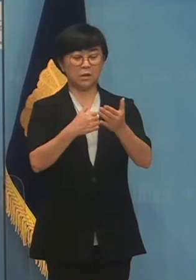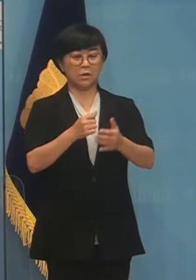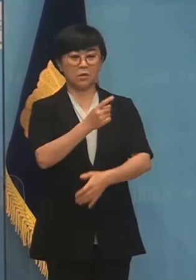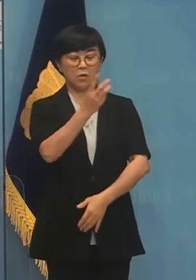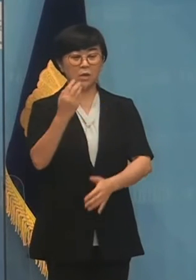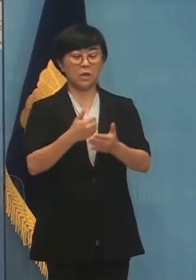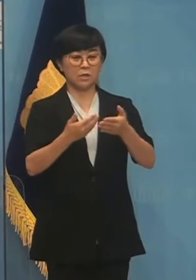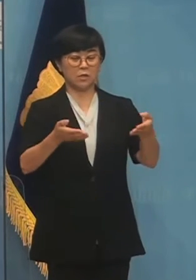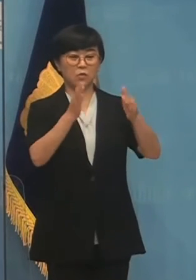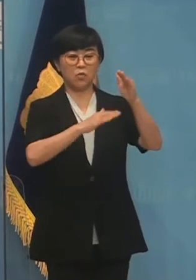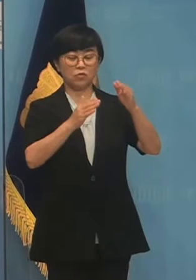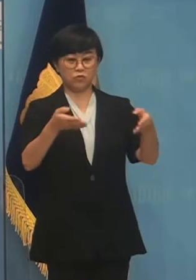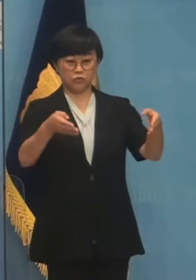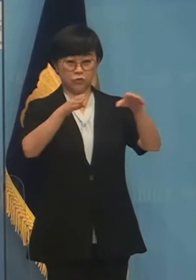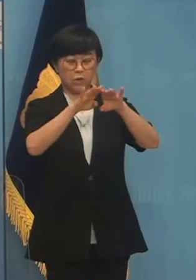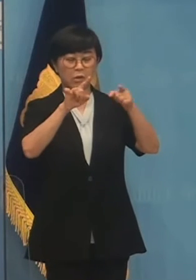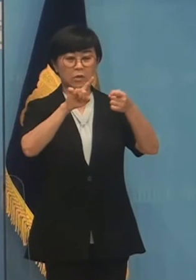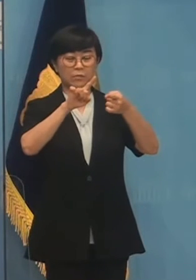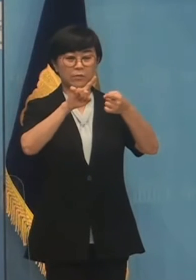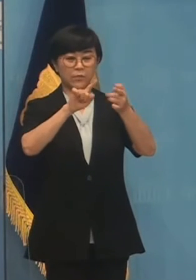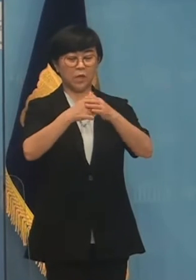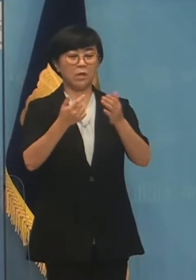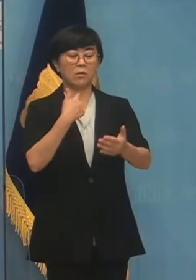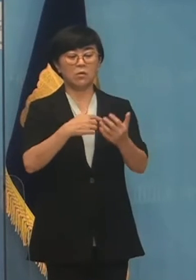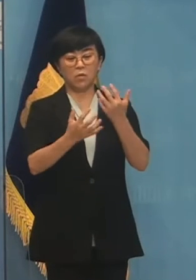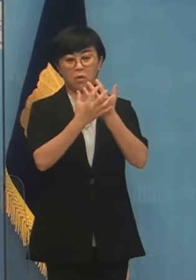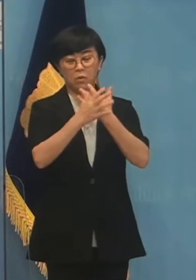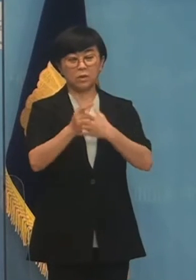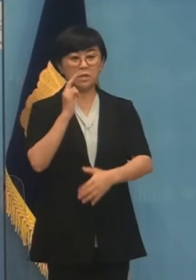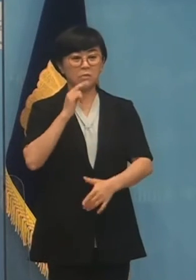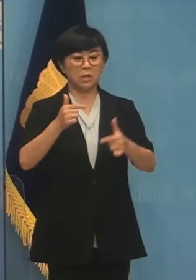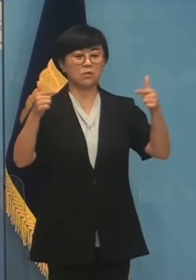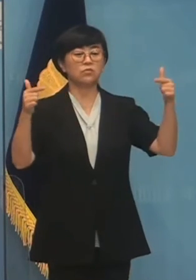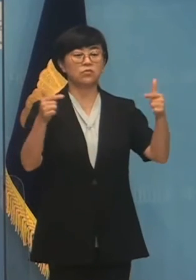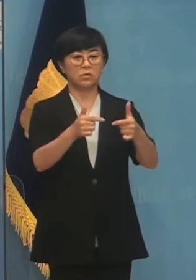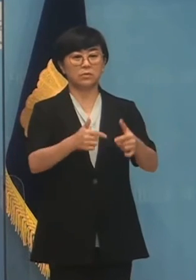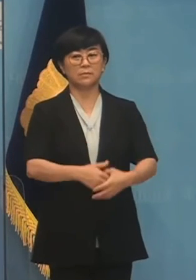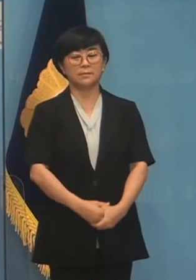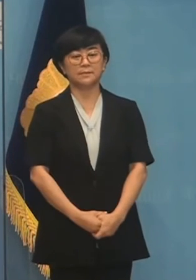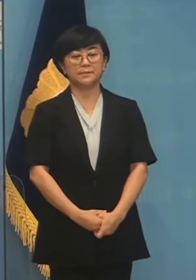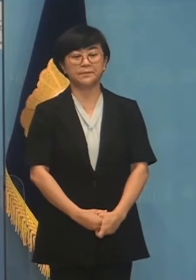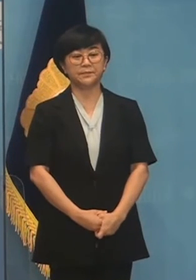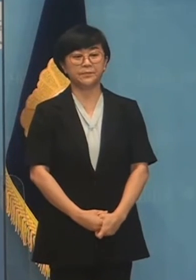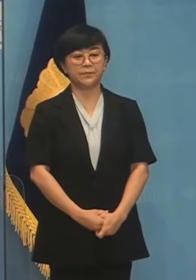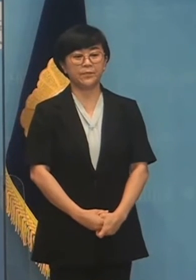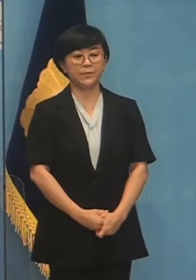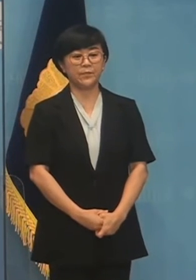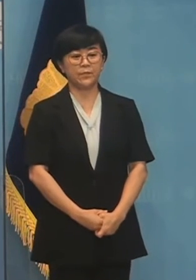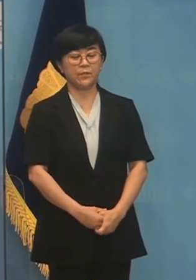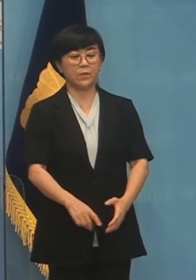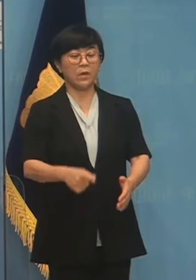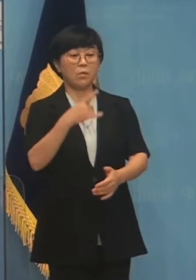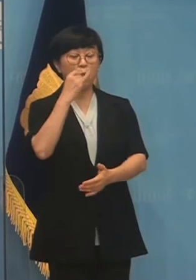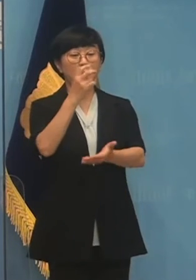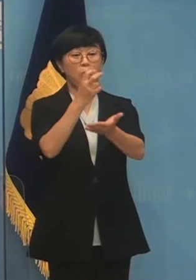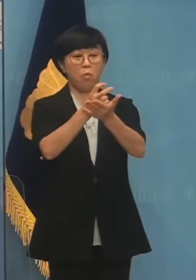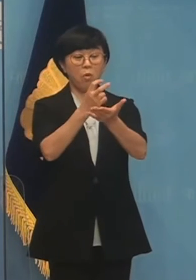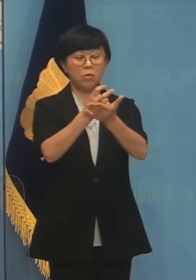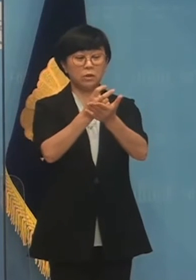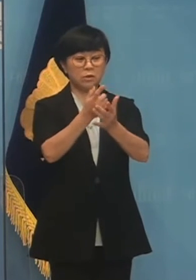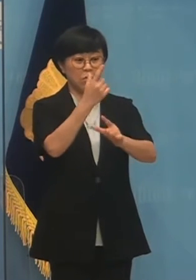공중이용시설 등을 지나치게 왜곡하거나 심하게 축소했습니다. 모법을 보완해야 할